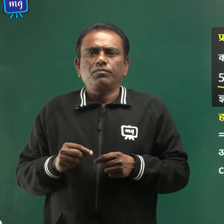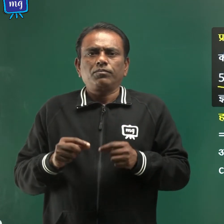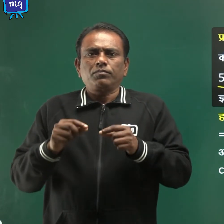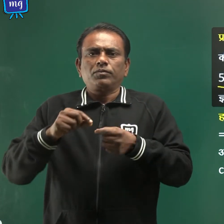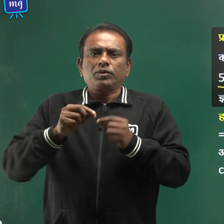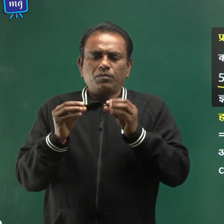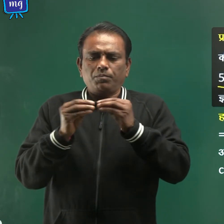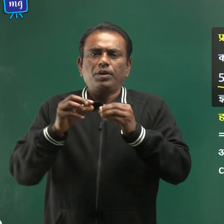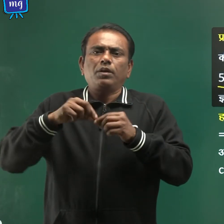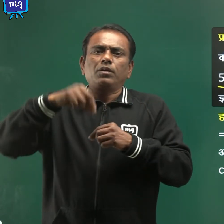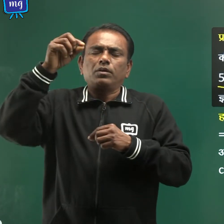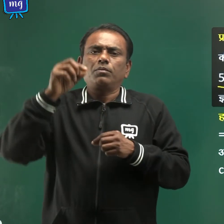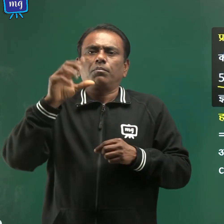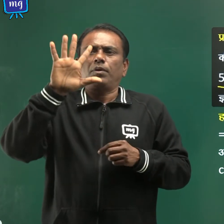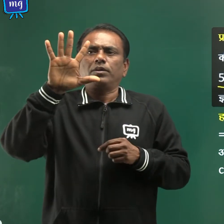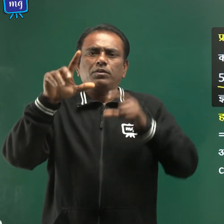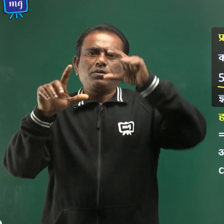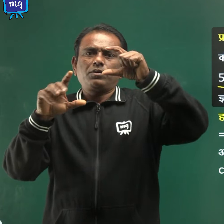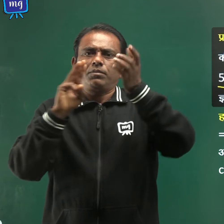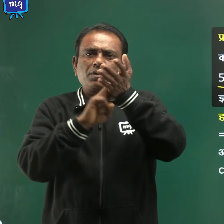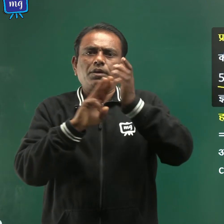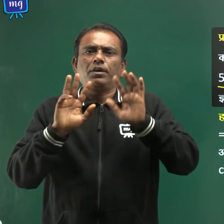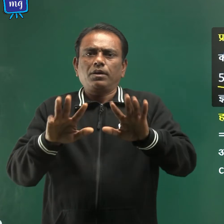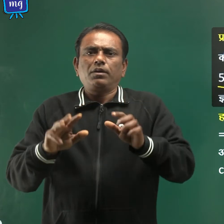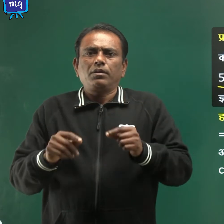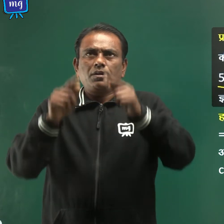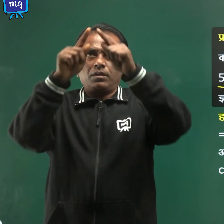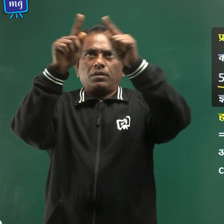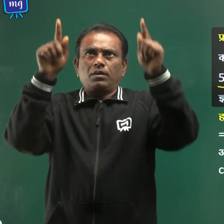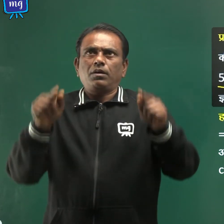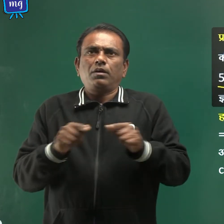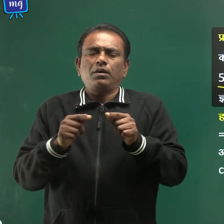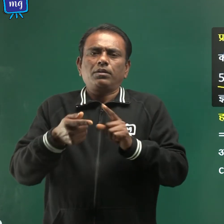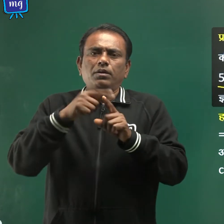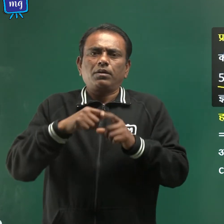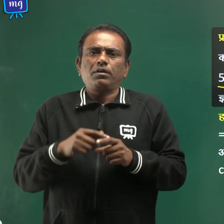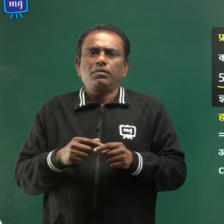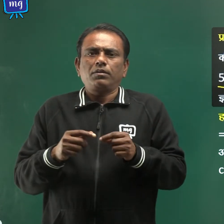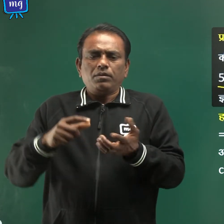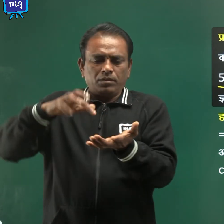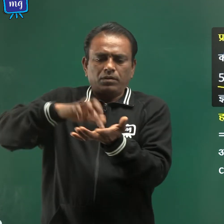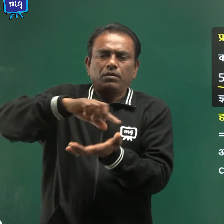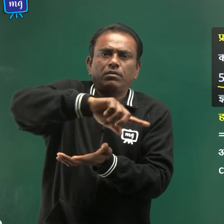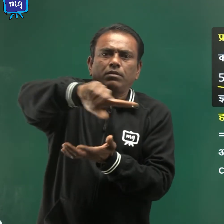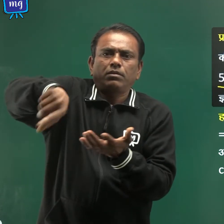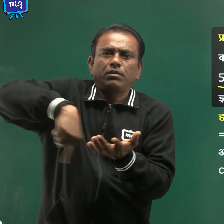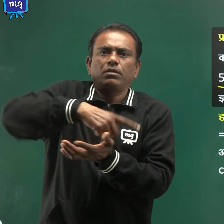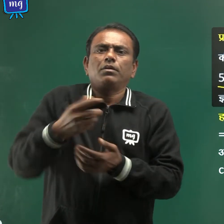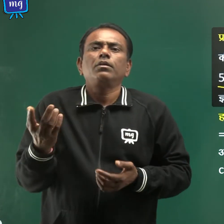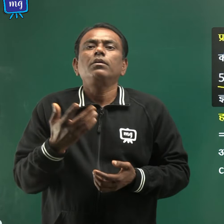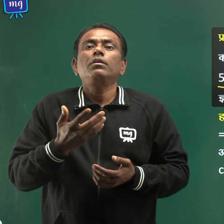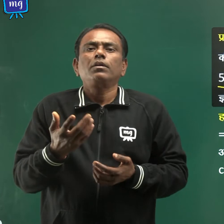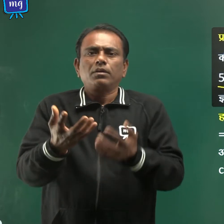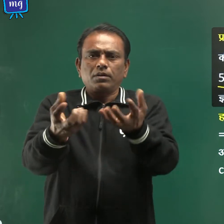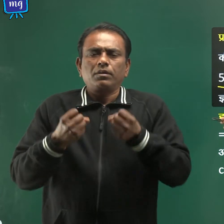कि चढ़ाई 5 सेमी है कि आज का एक स्पेशल क्या